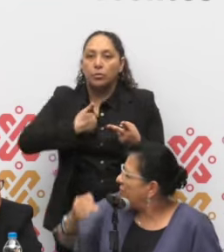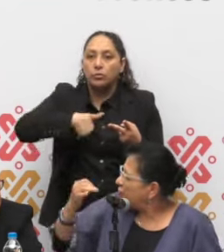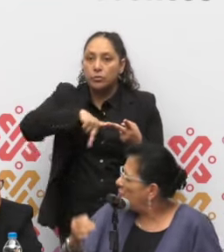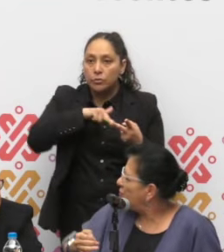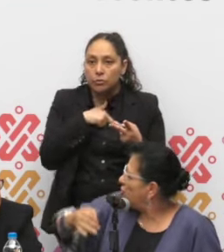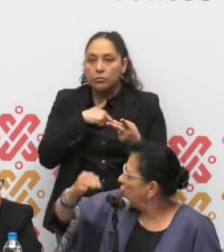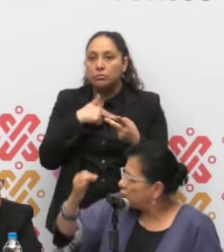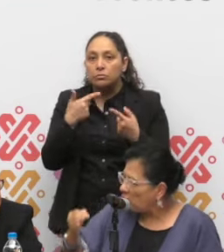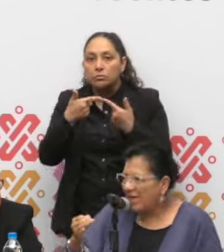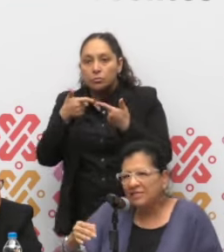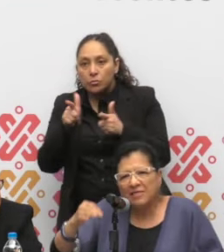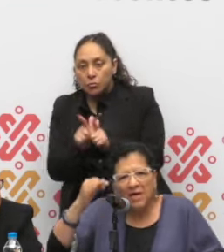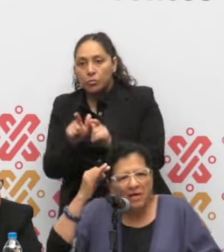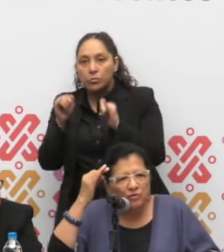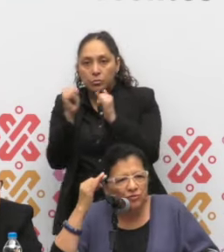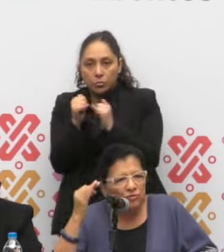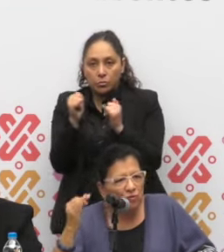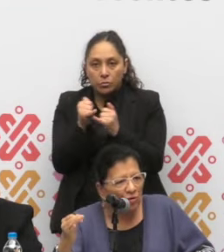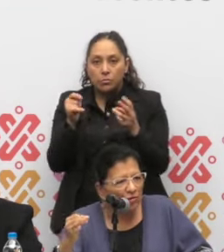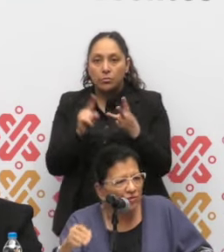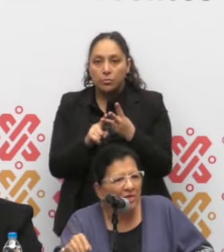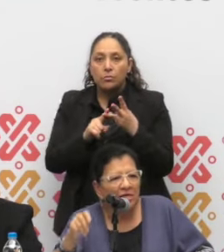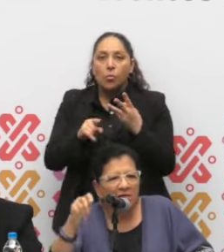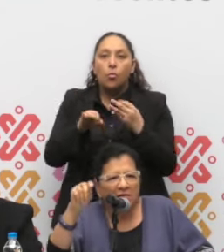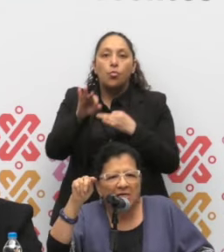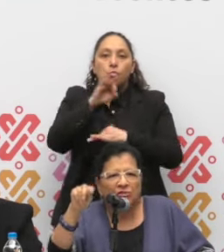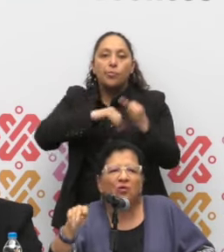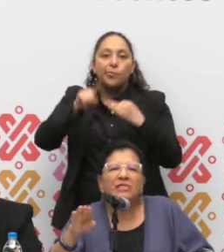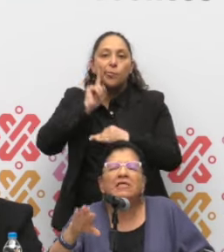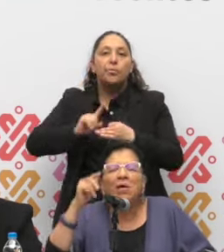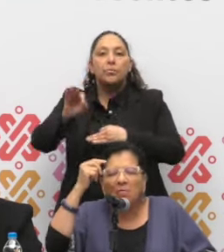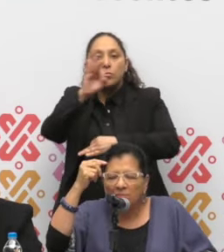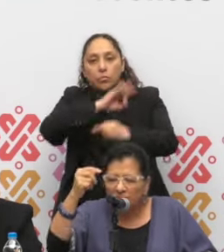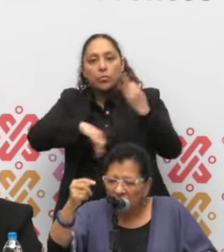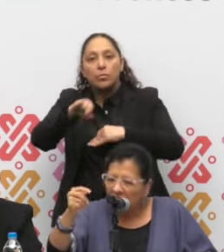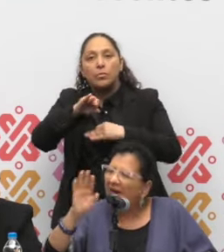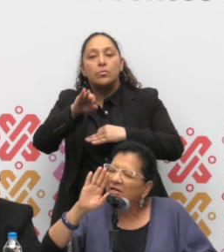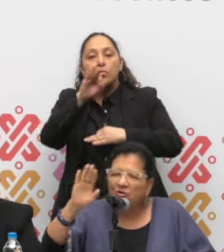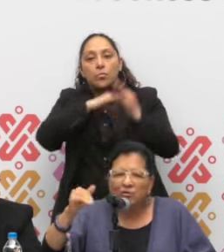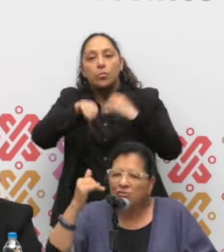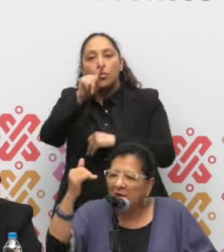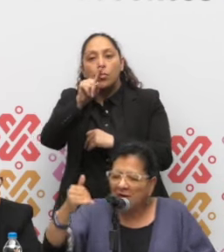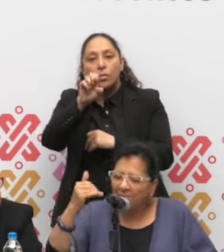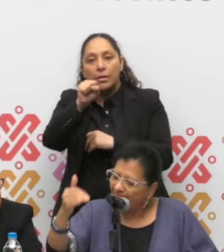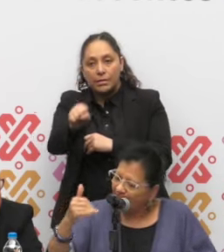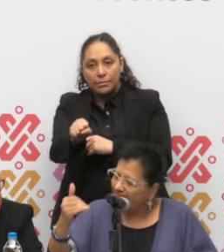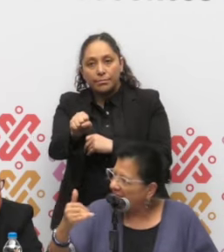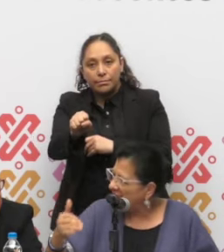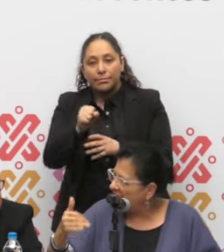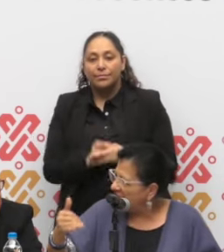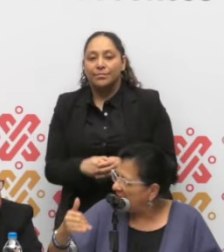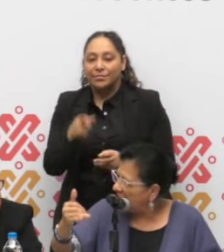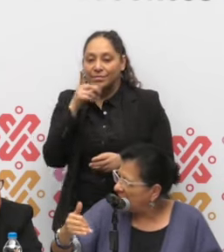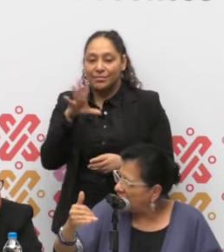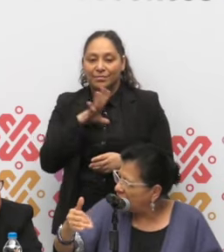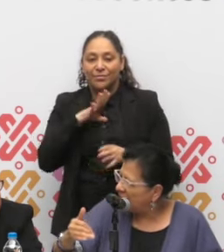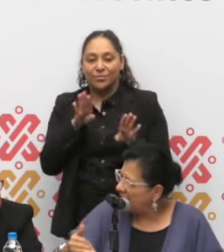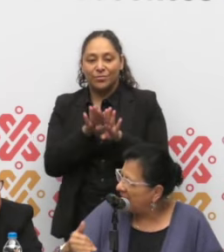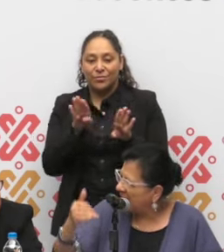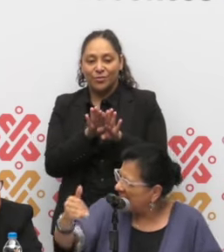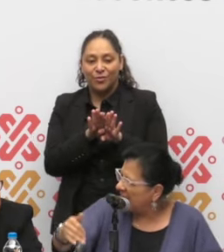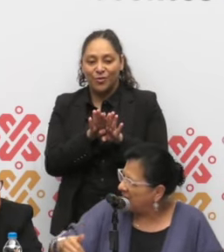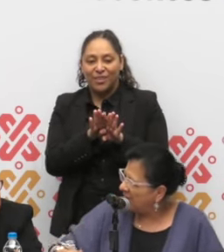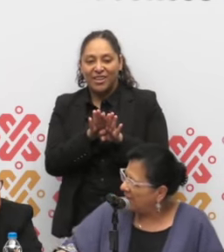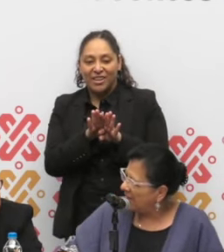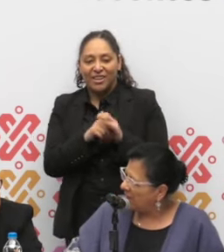jurisdiccionales, somos todas, todos y todes. Ando con una tendencia en contra